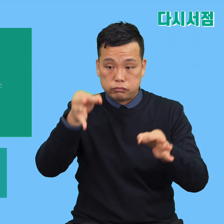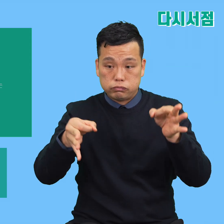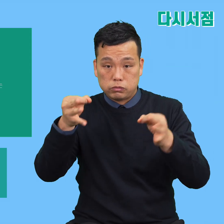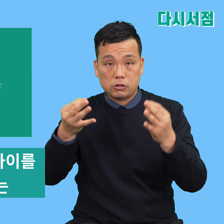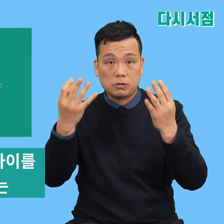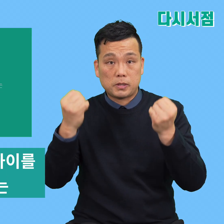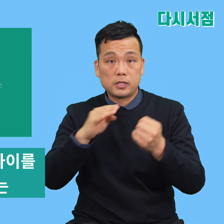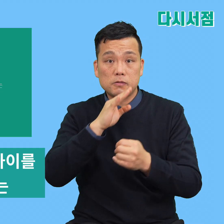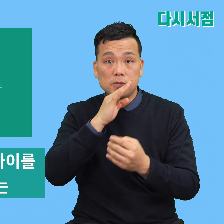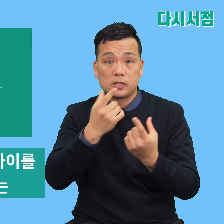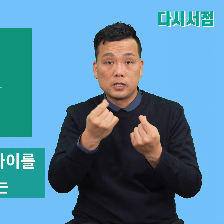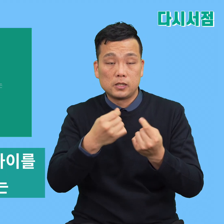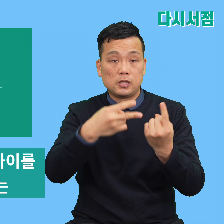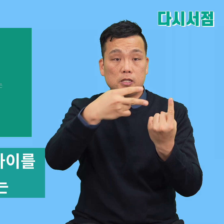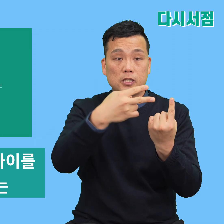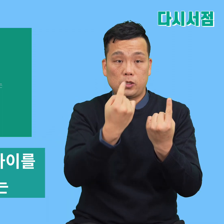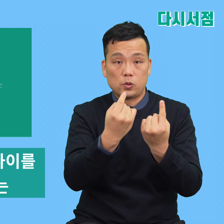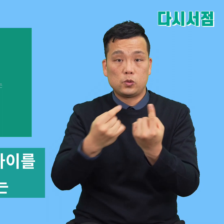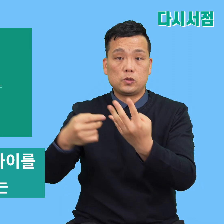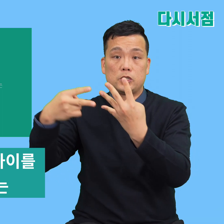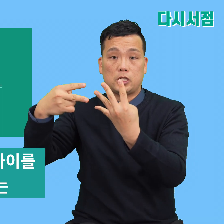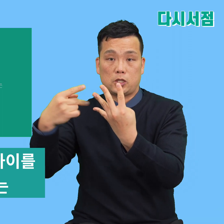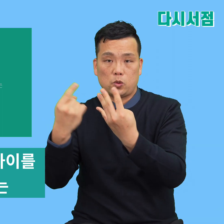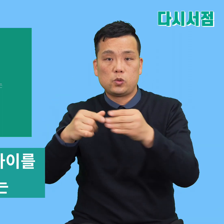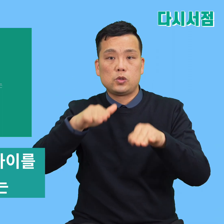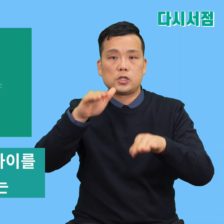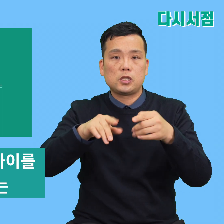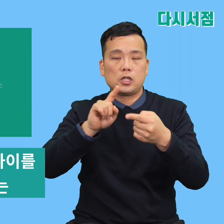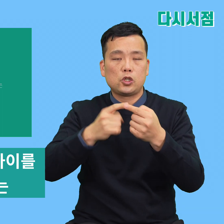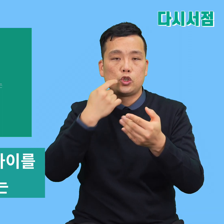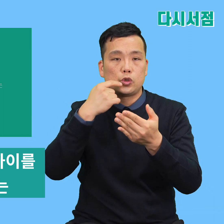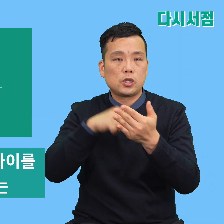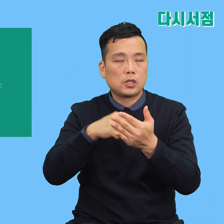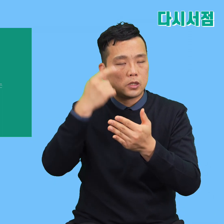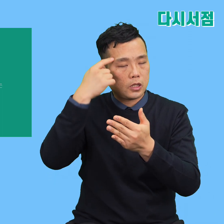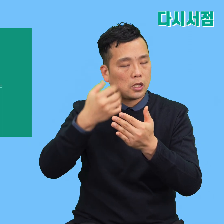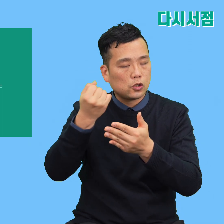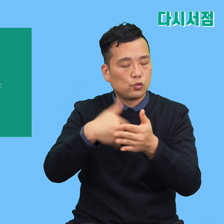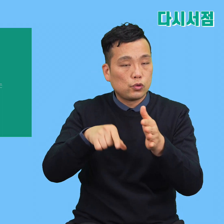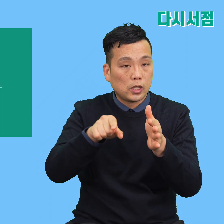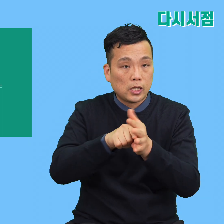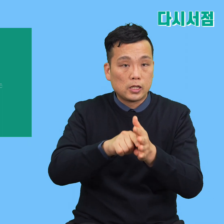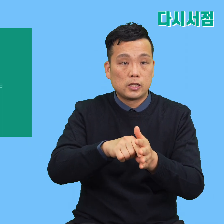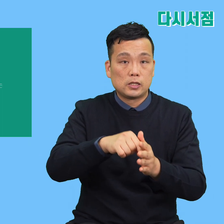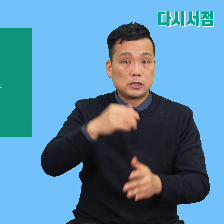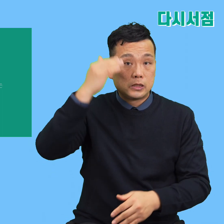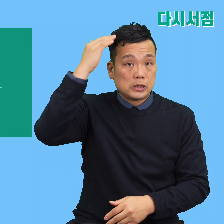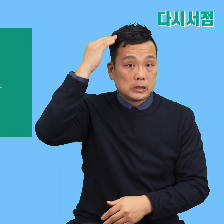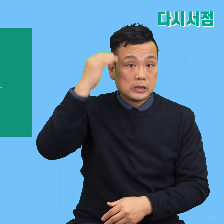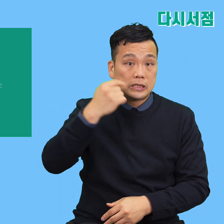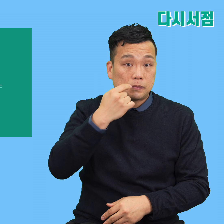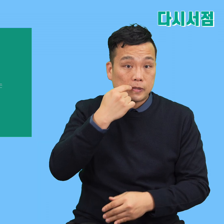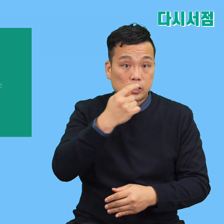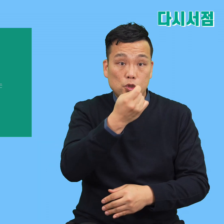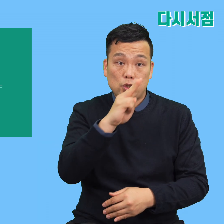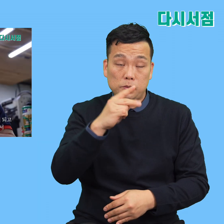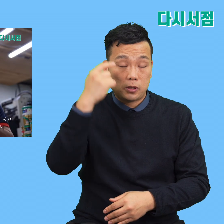나요. 1도 인쇄와 4도 인쇄 차이를 쉽게 생각하기 위해서는 흑백 컬러라고 생각하면